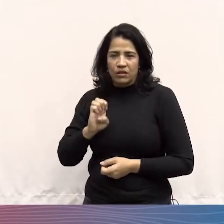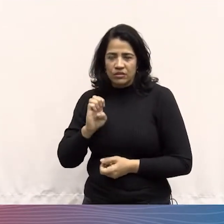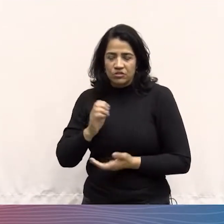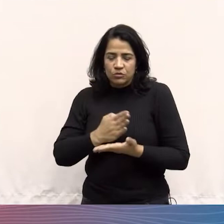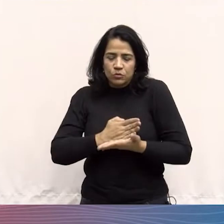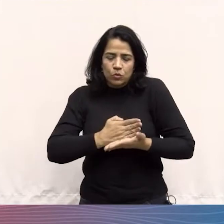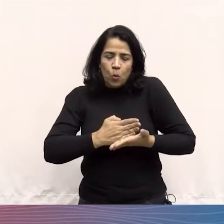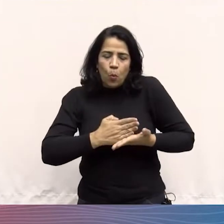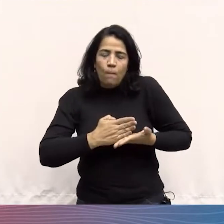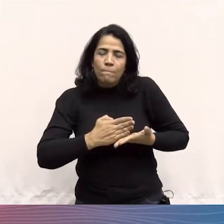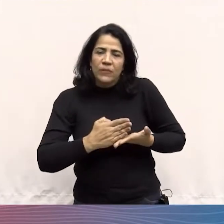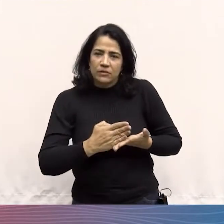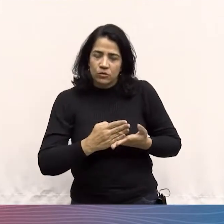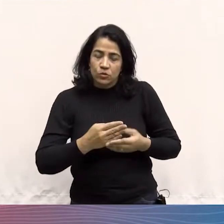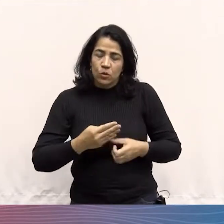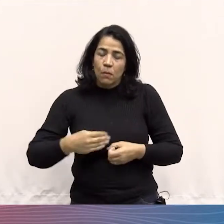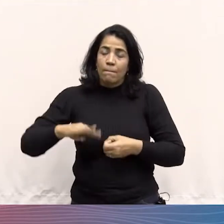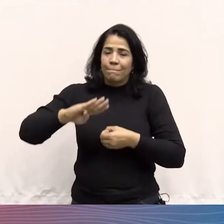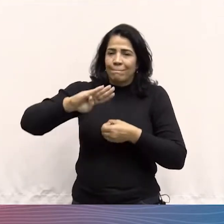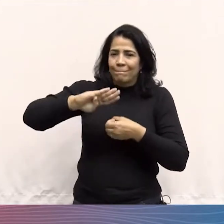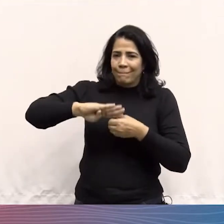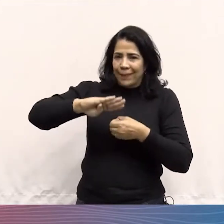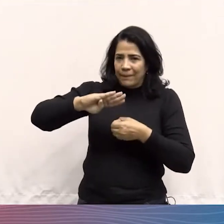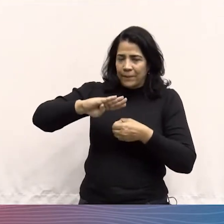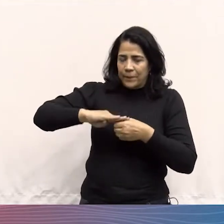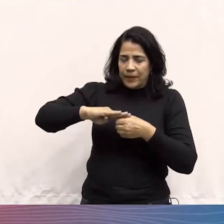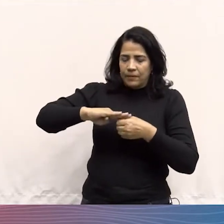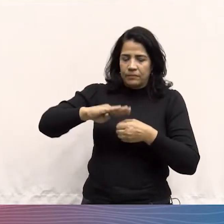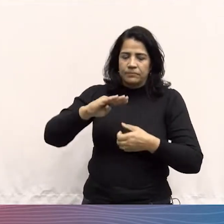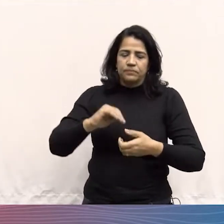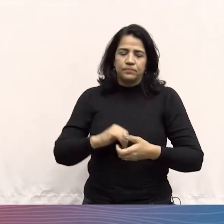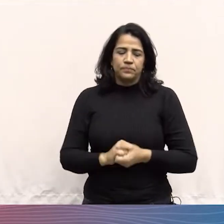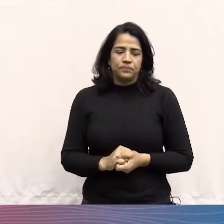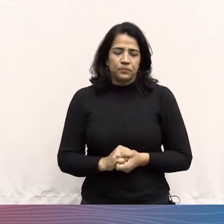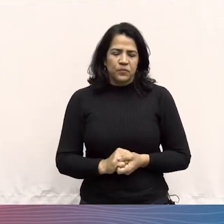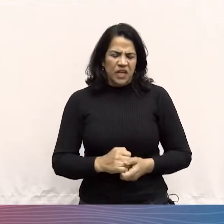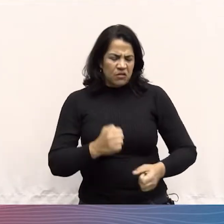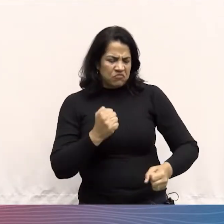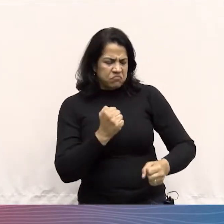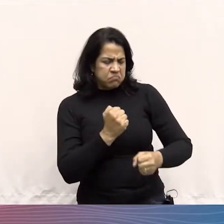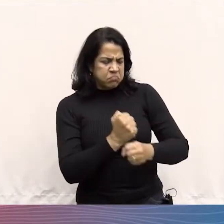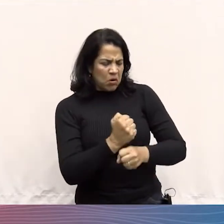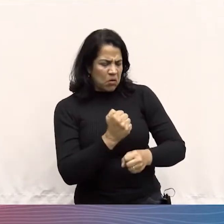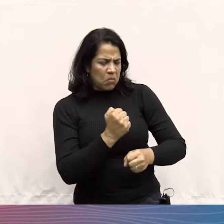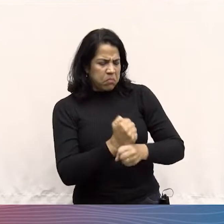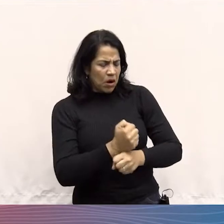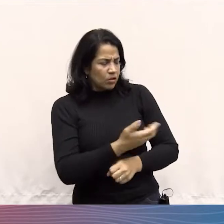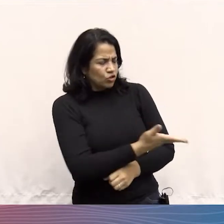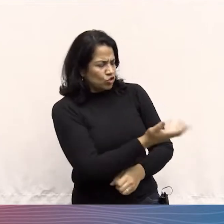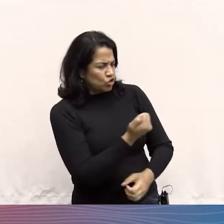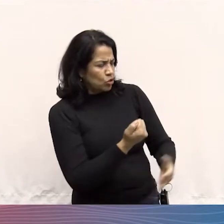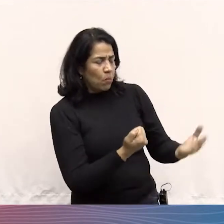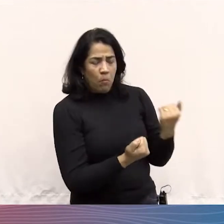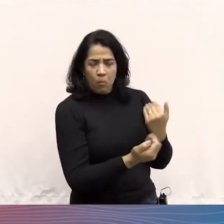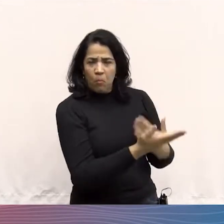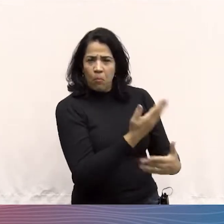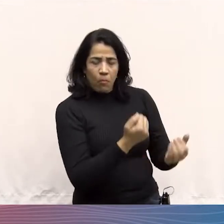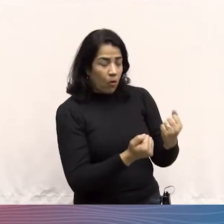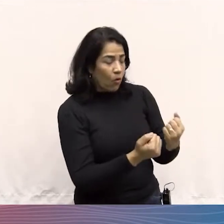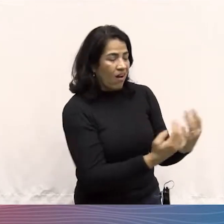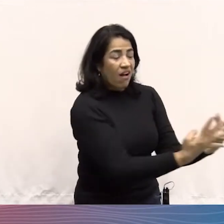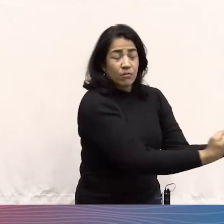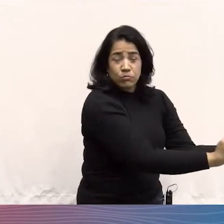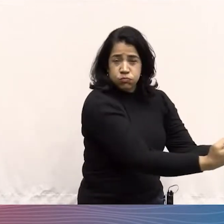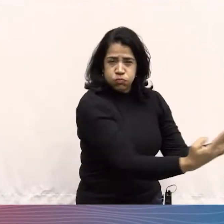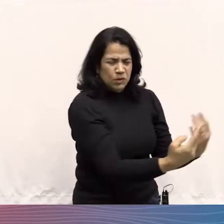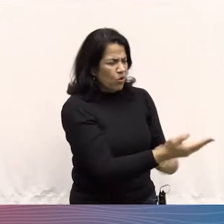ele era líder da época, todo mundo, a humanidade naquela época ainda tinha lembrança